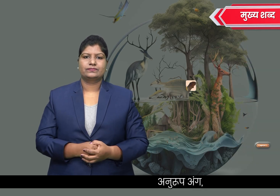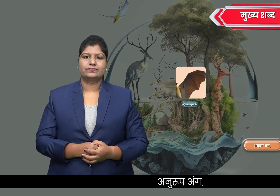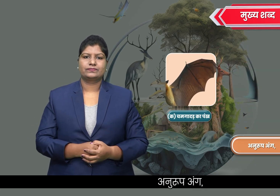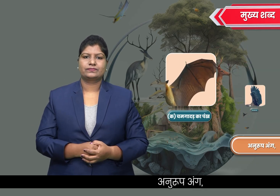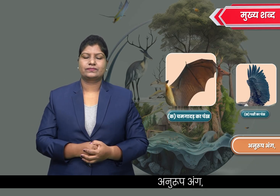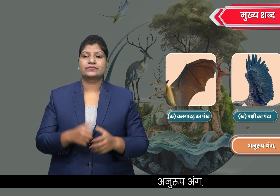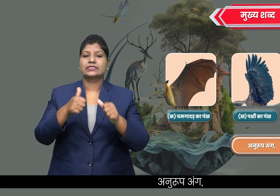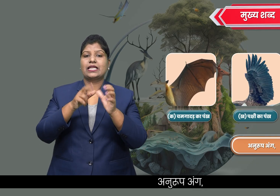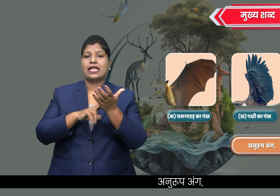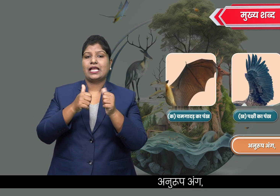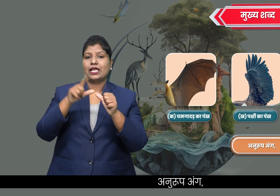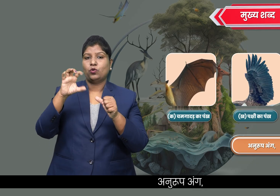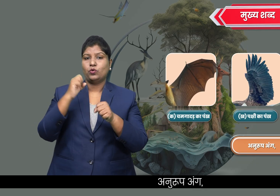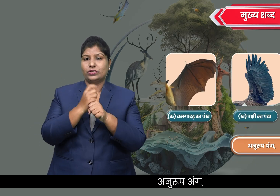अनुरूप अंग।